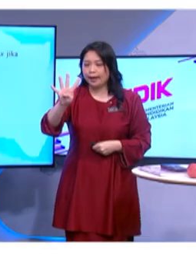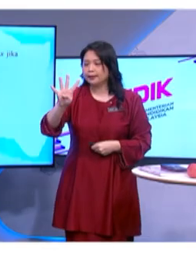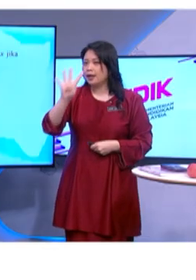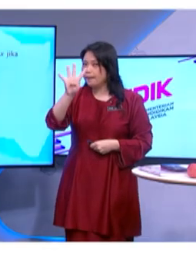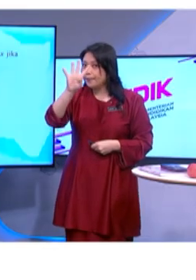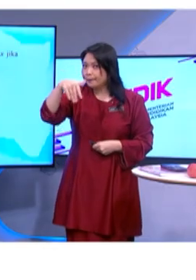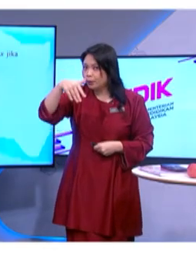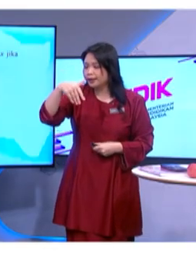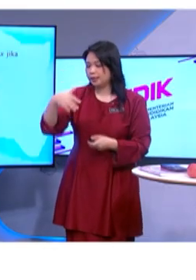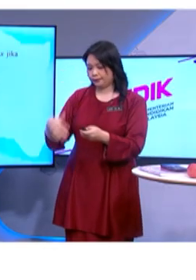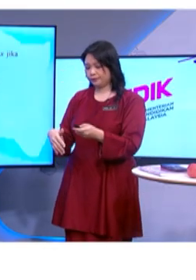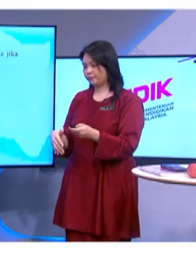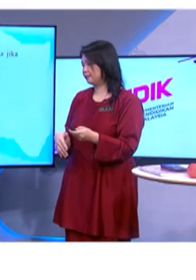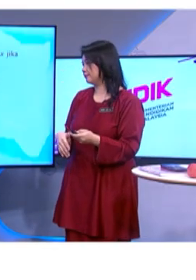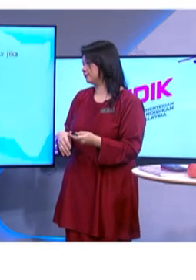12344 belum lagi